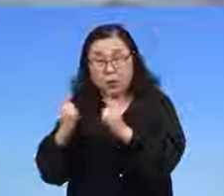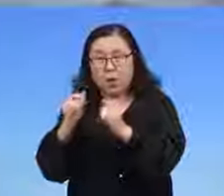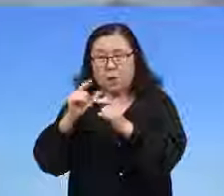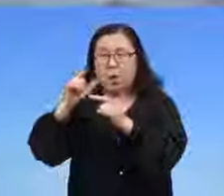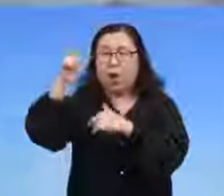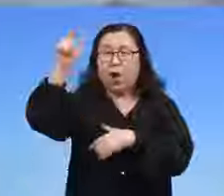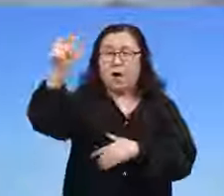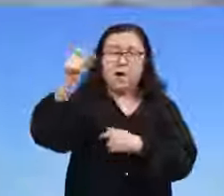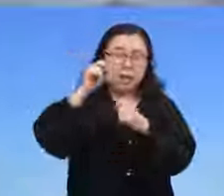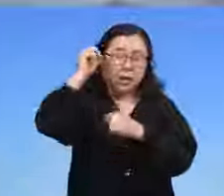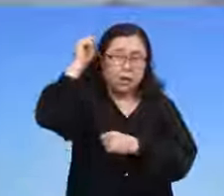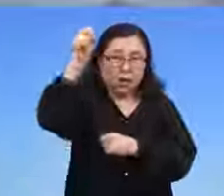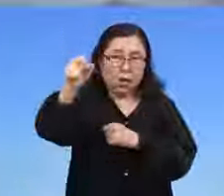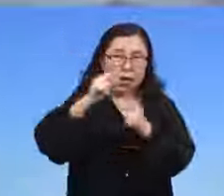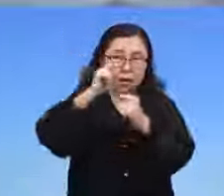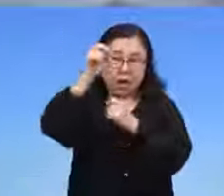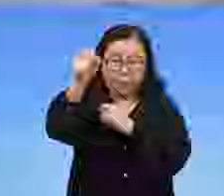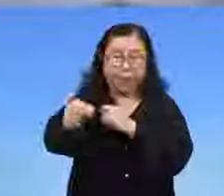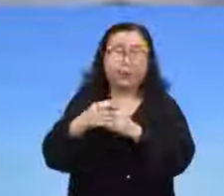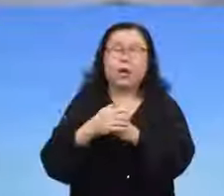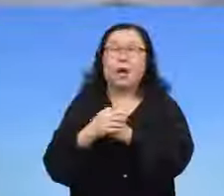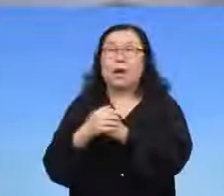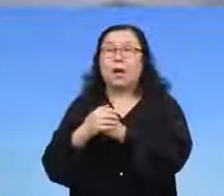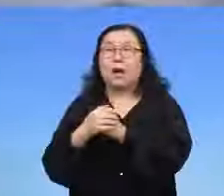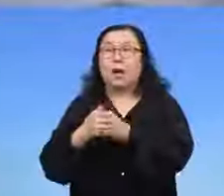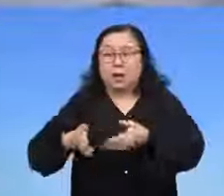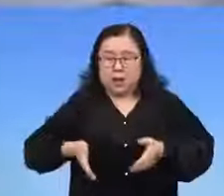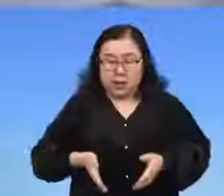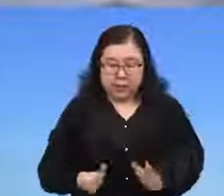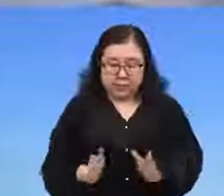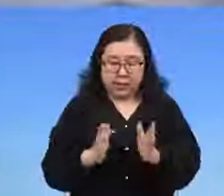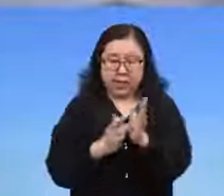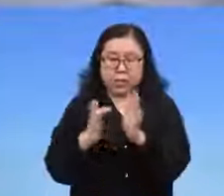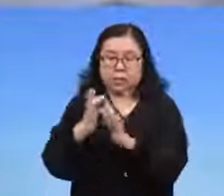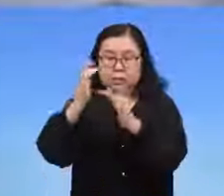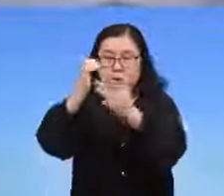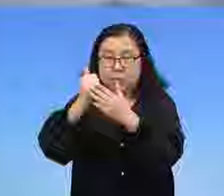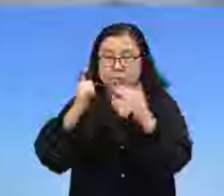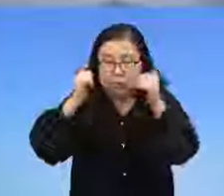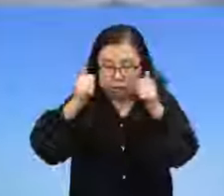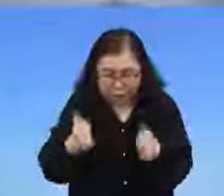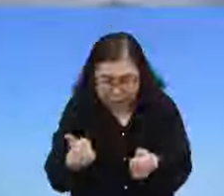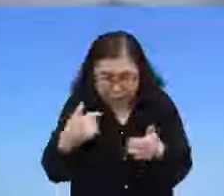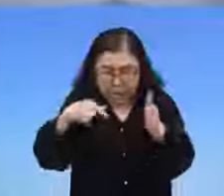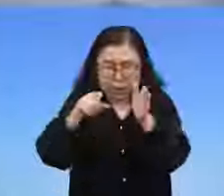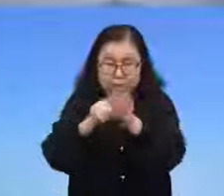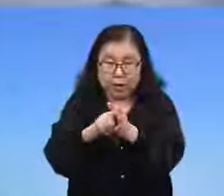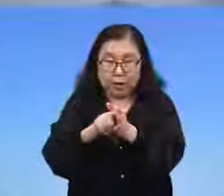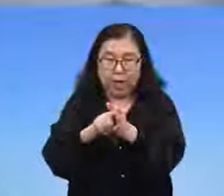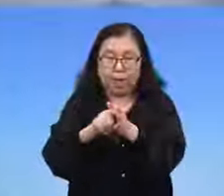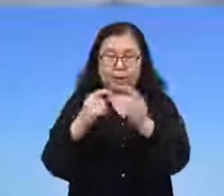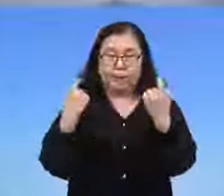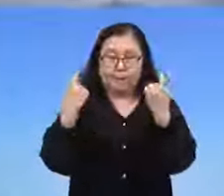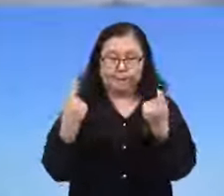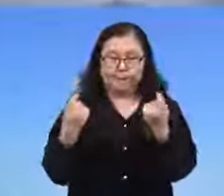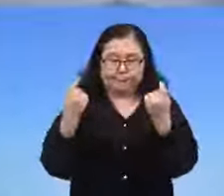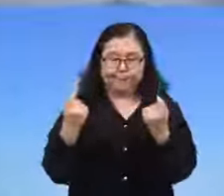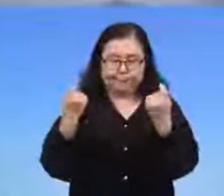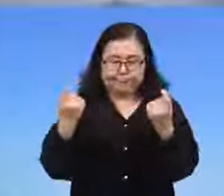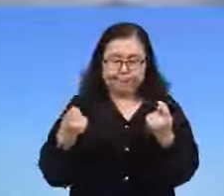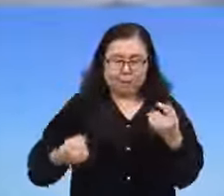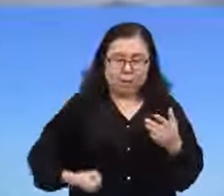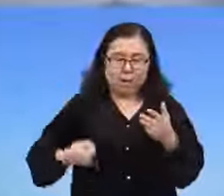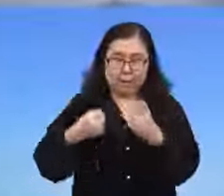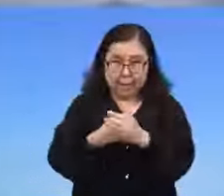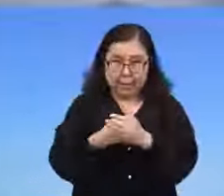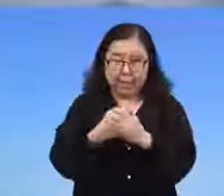지역에서 나신 예수님을 경배하려고 참 그 큰 먼 걸음을 결단하는 이런